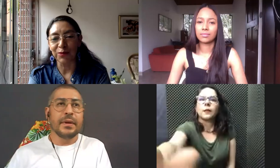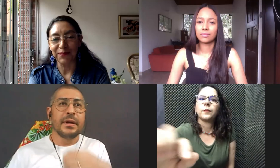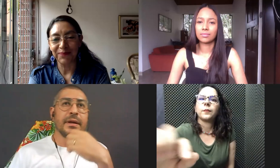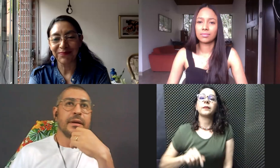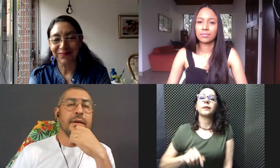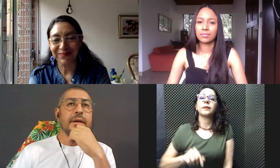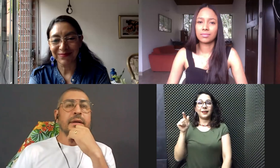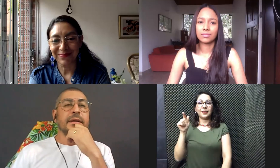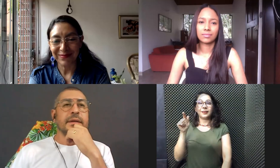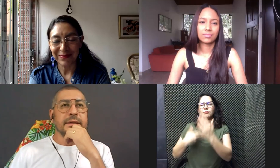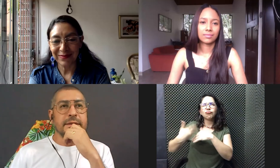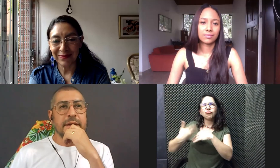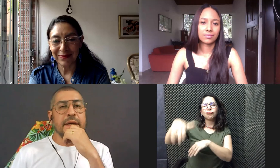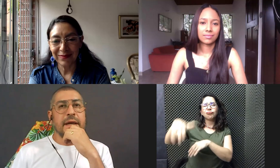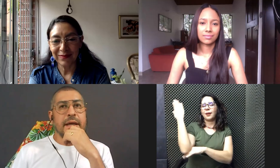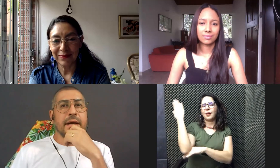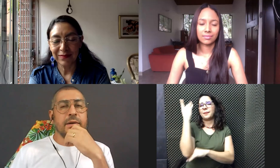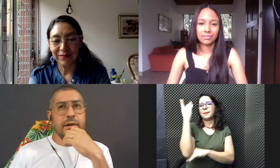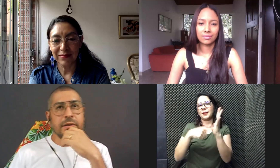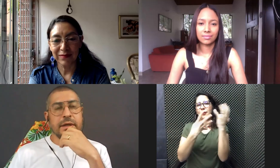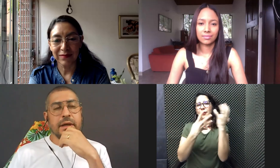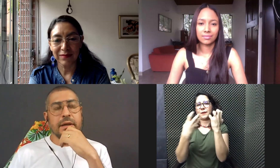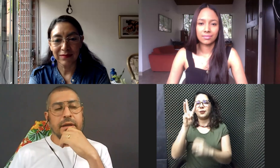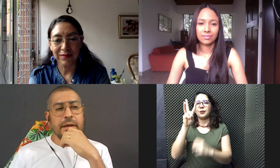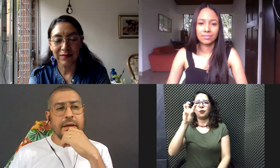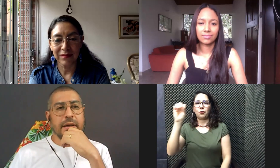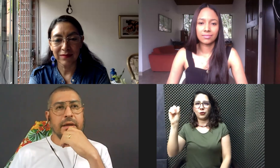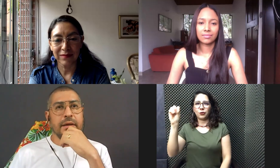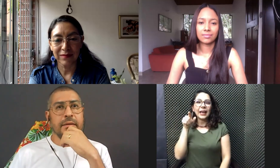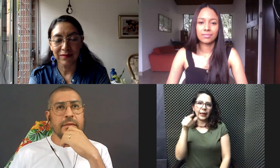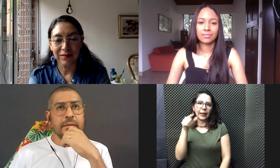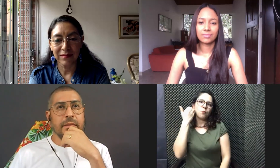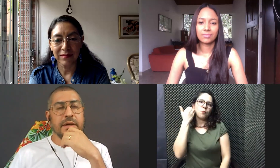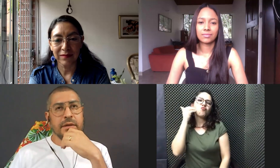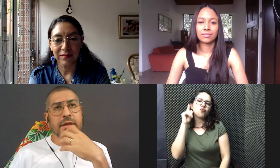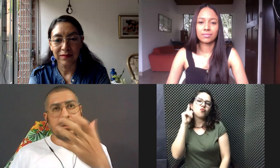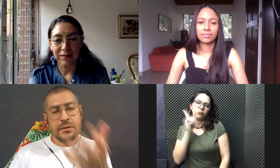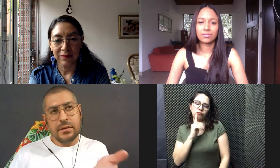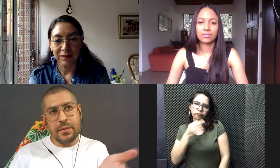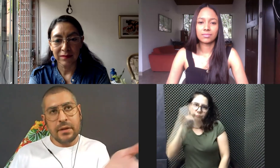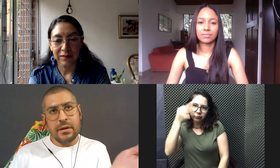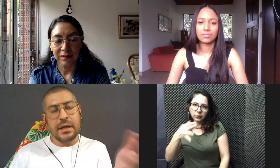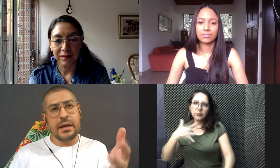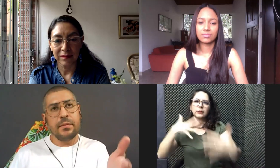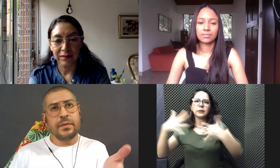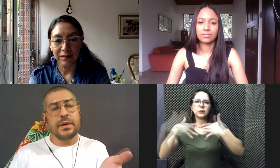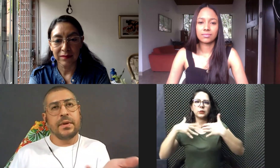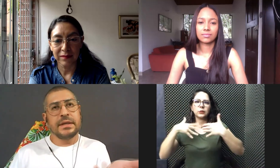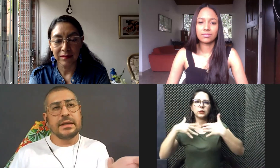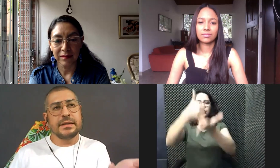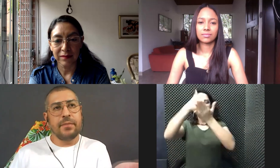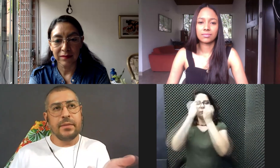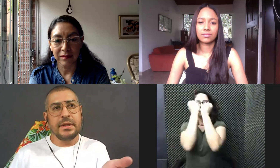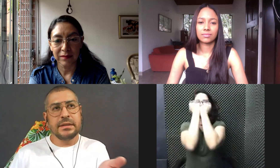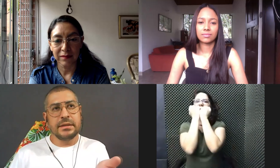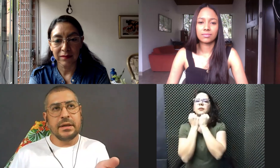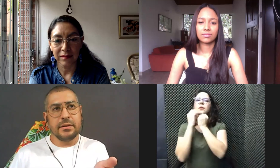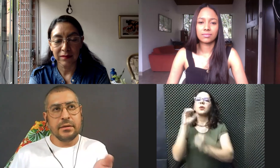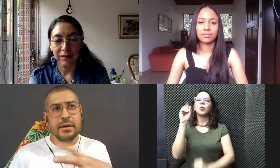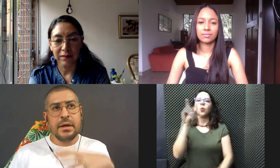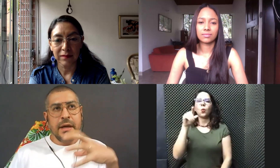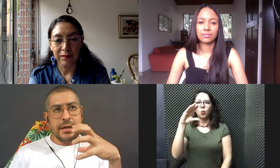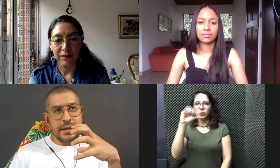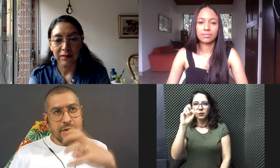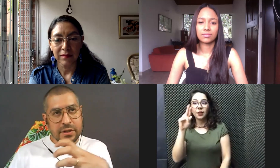mucho. Sí, ella ganó el Oscar y es una película también que presenta esa premisa,